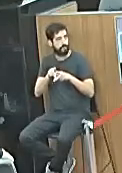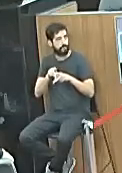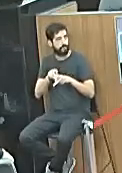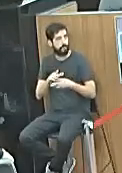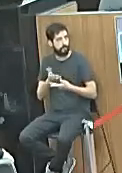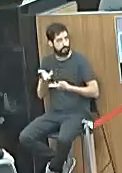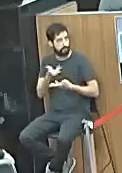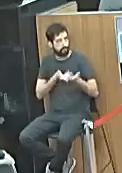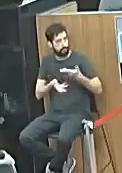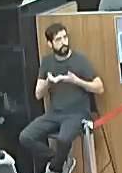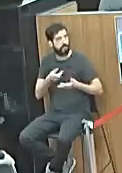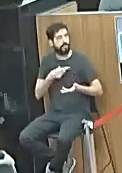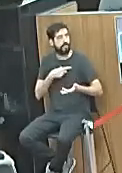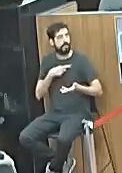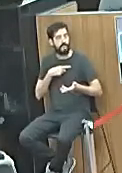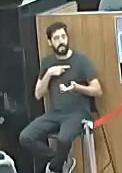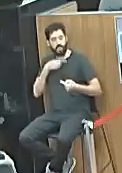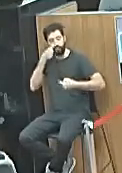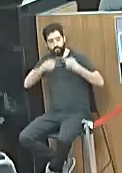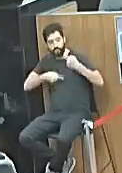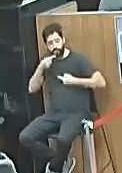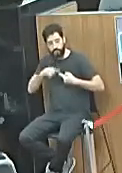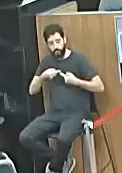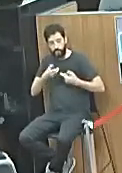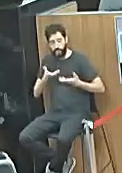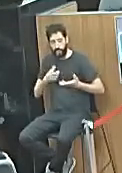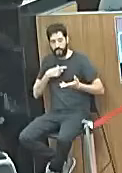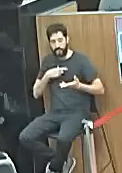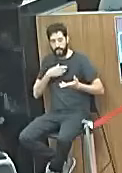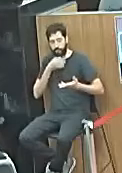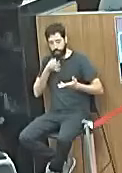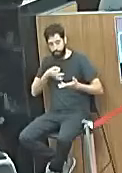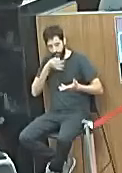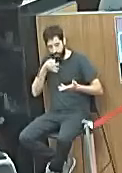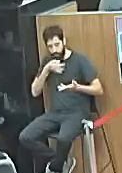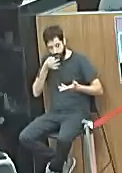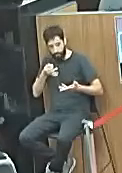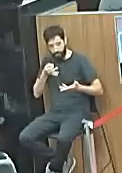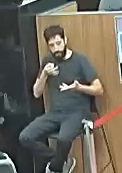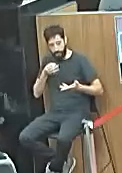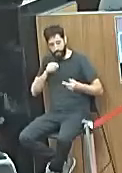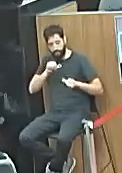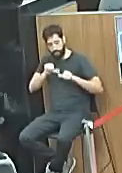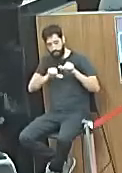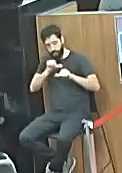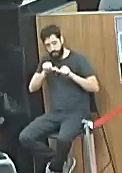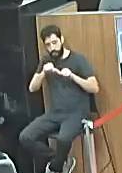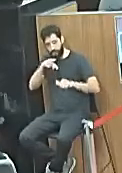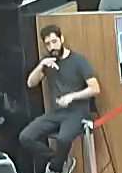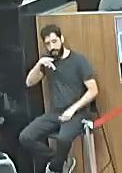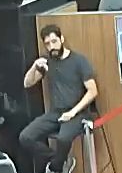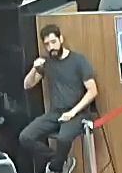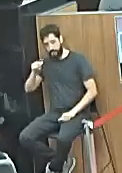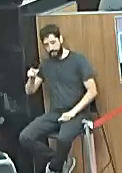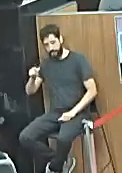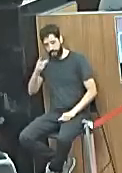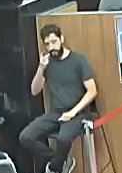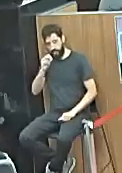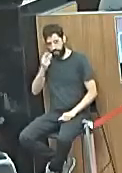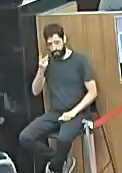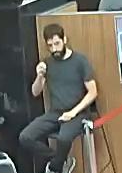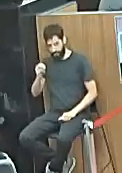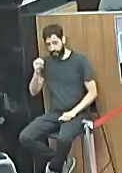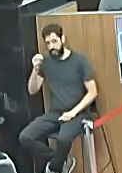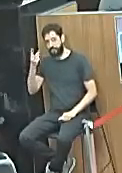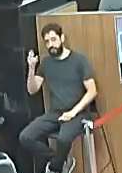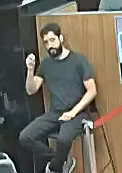resultado das discussões foram apresentadas sugestões de alteração no ppa g 2020